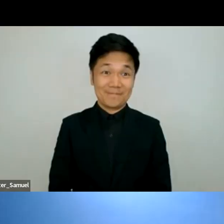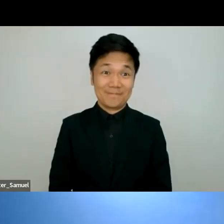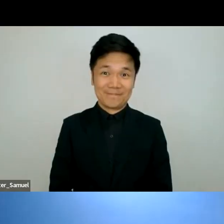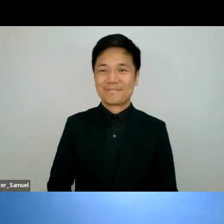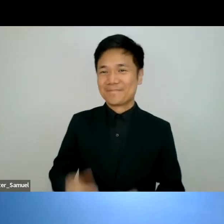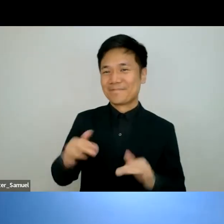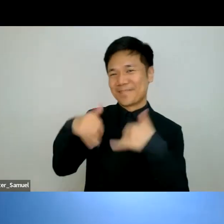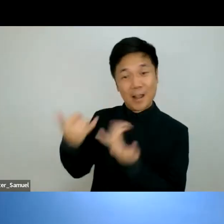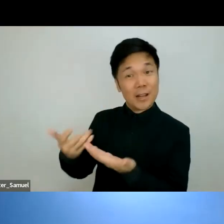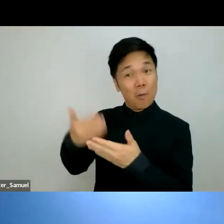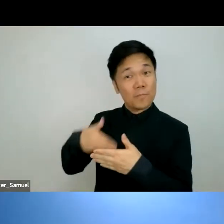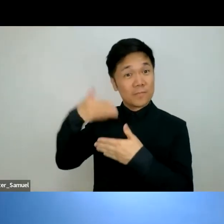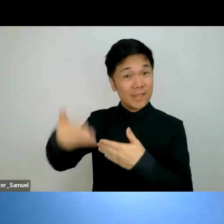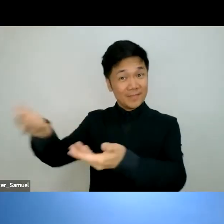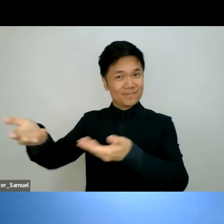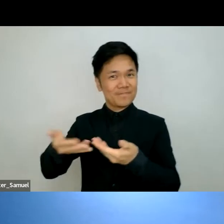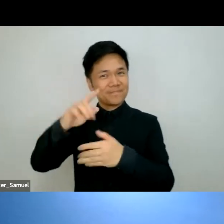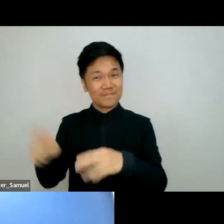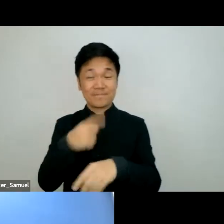beaucoup. Et maintenant,